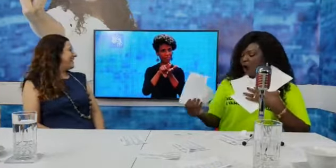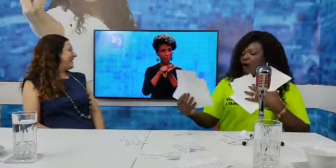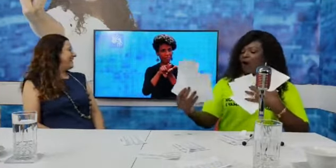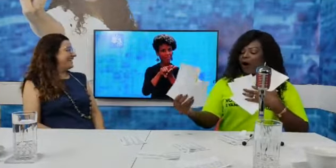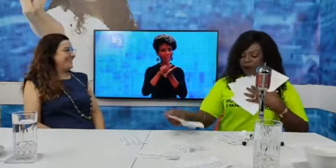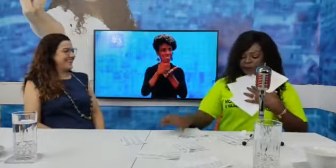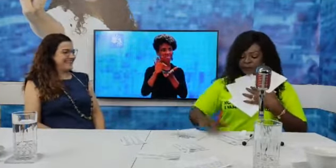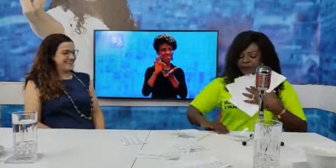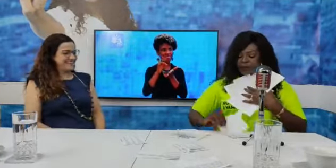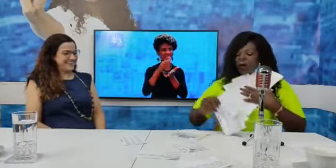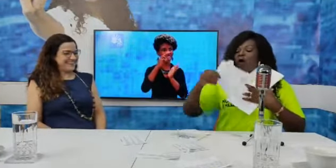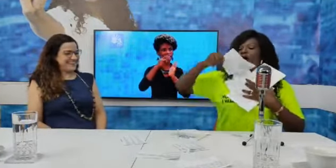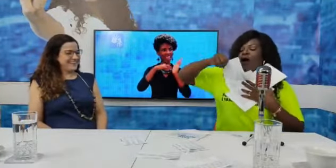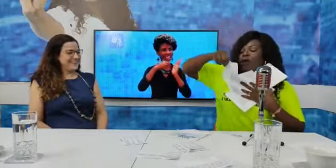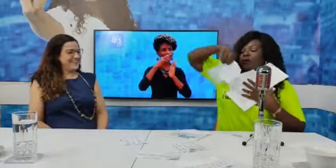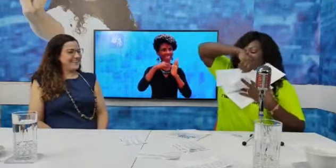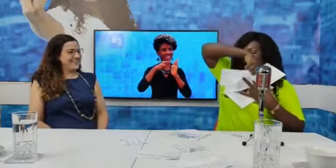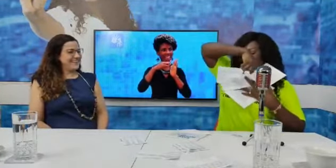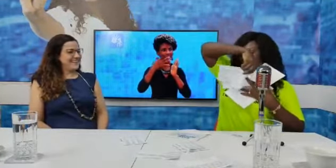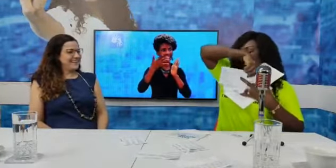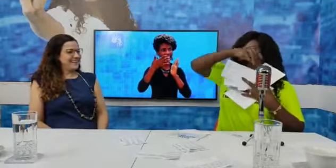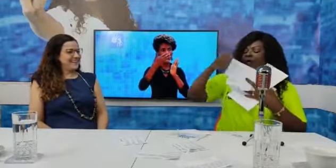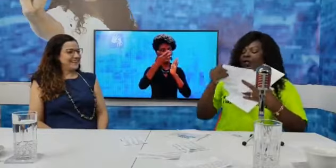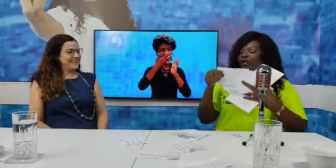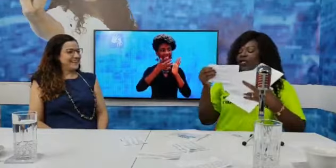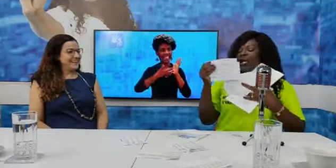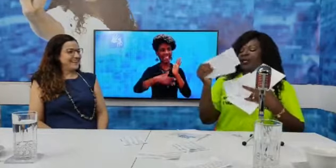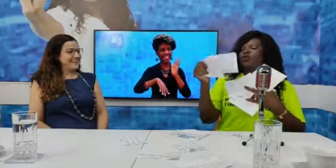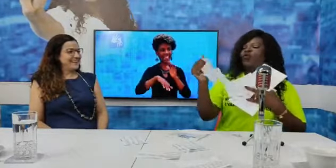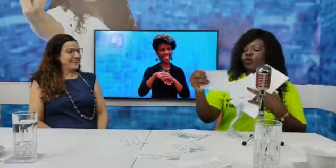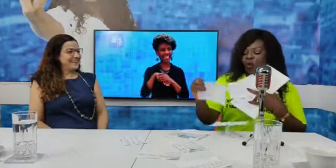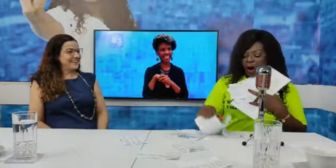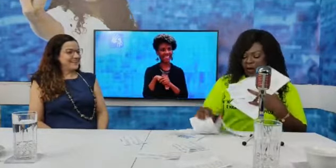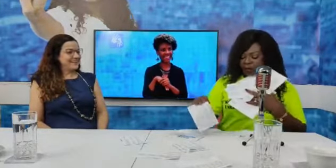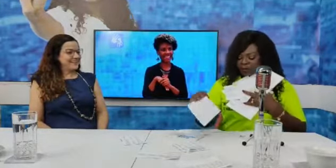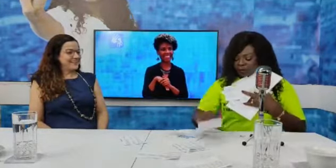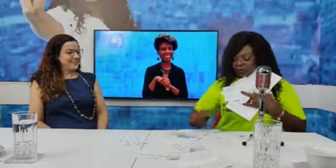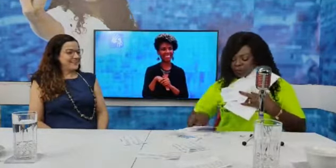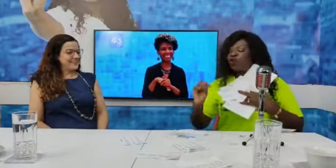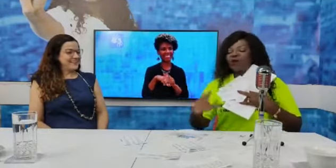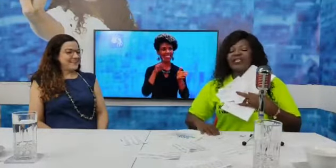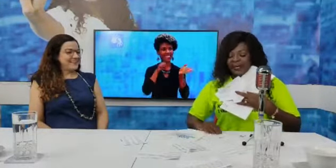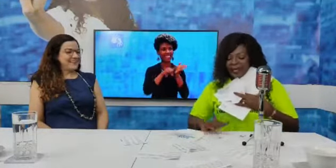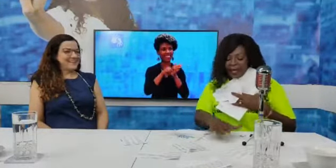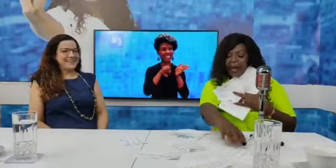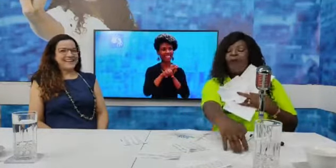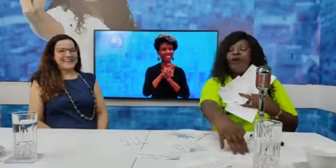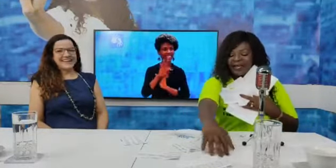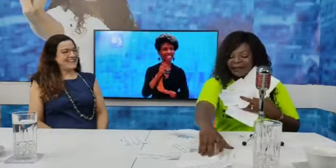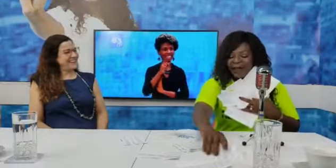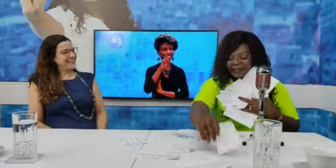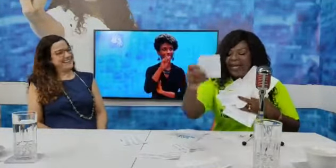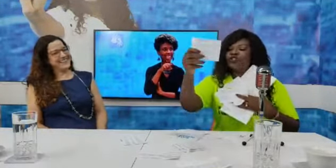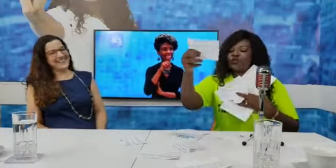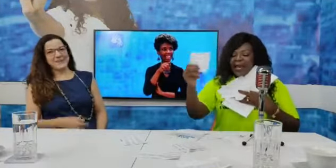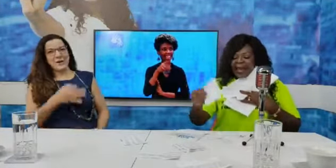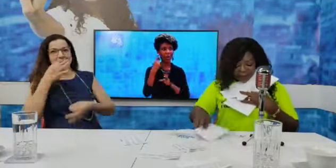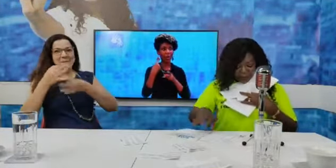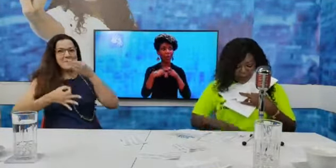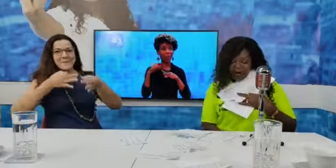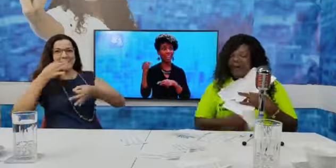ó, ó, ó, ó. Isso aqui tudo, ó. Tudo isso aqui, porque eles fazem